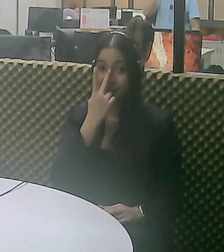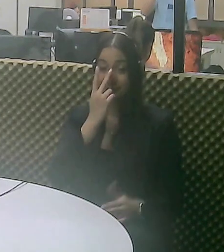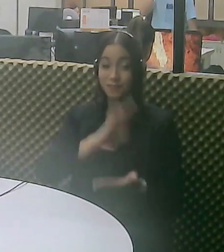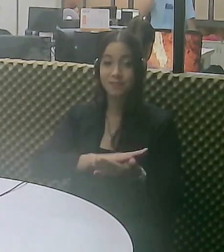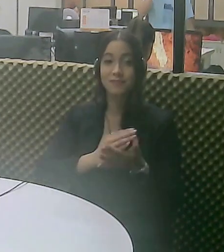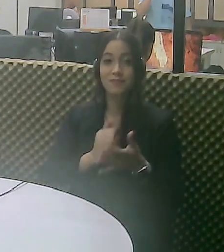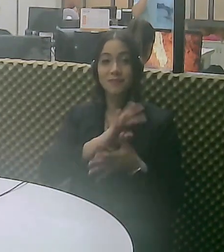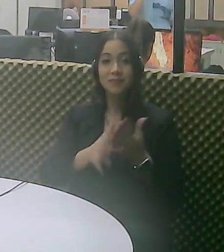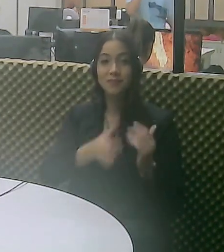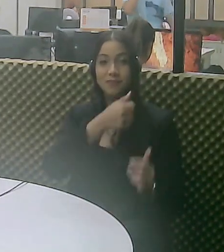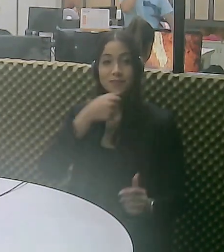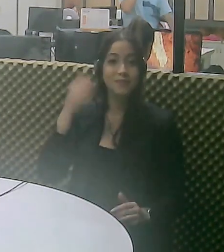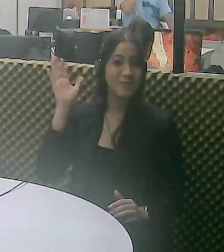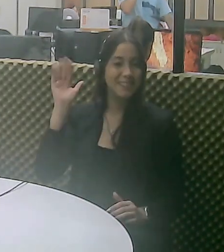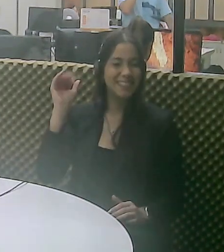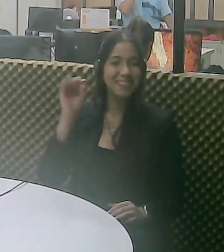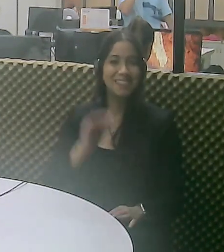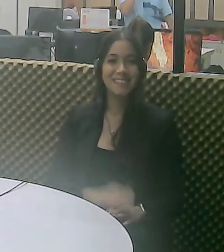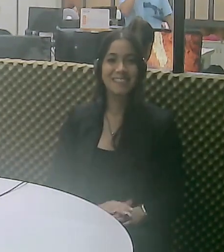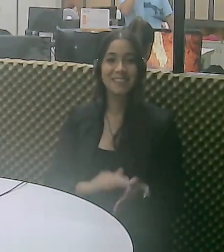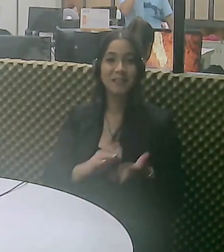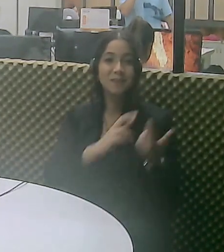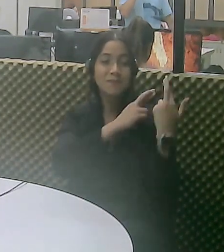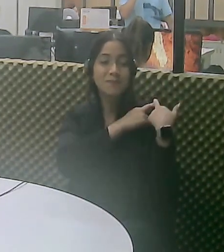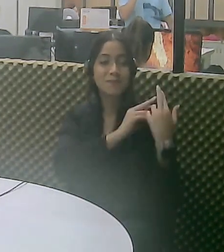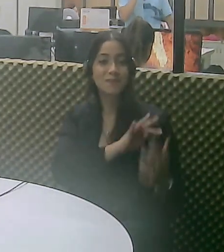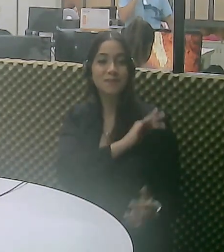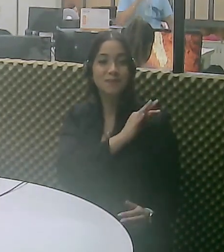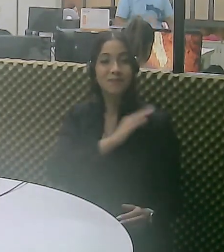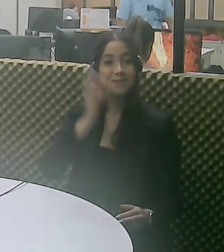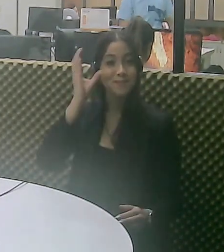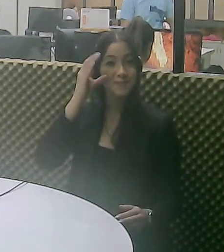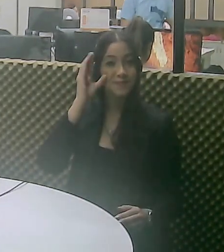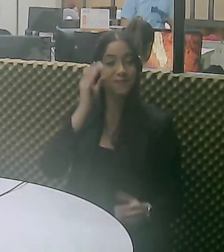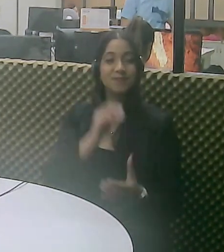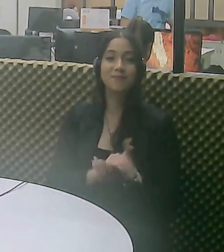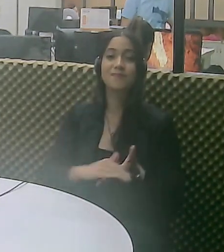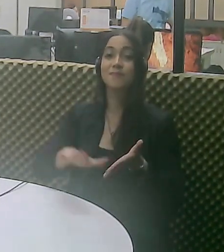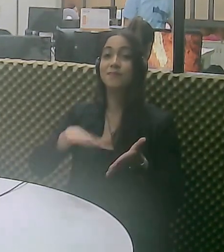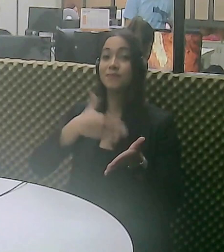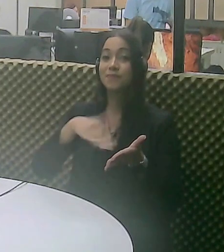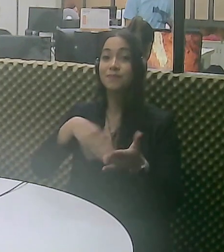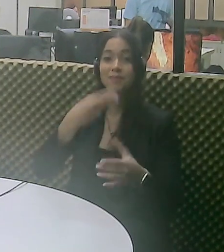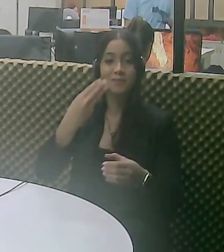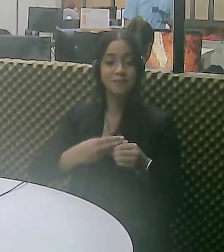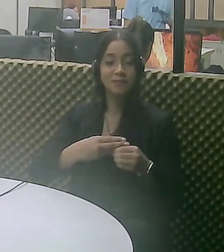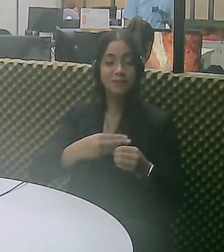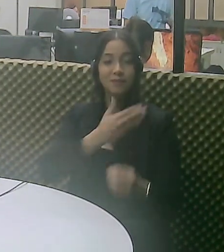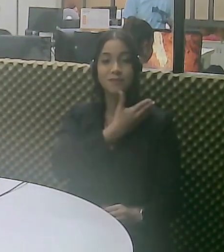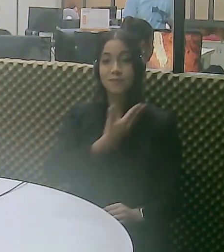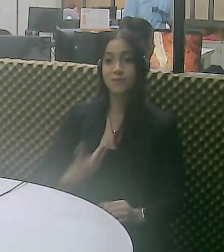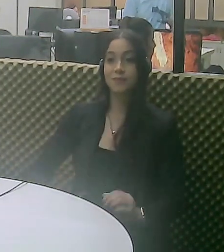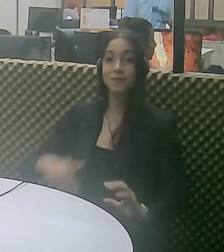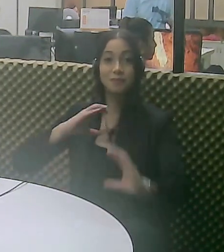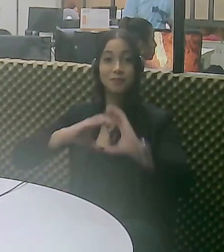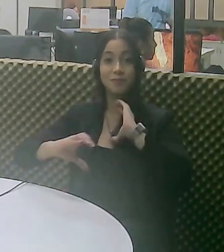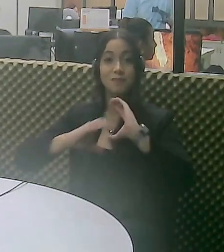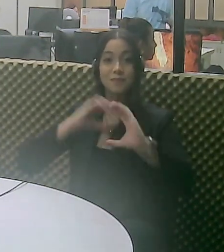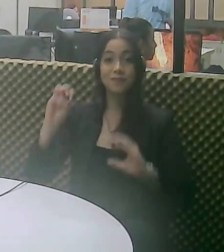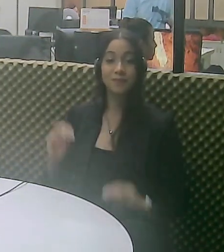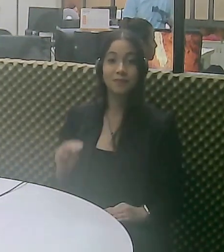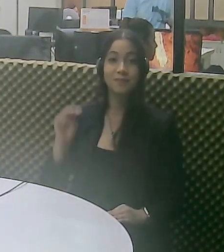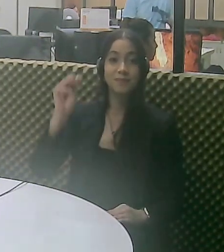Gianotti. Tradução em Libras, Amanda Valentim. Responsável técnico, Cristiano Silva. Secretário Municipal de